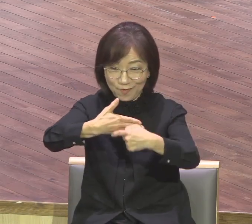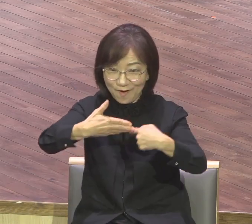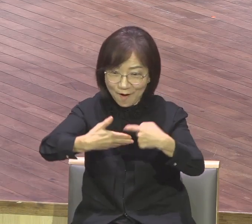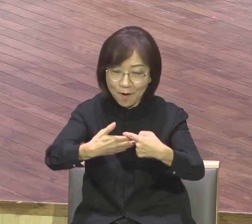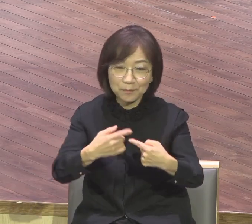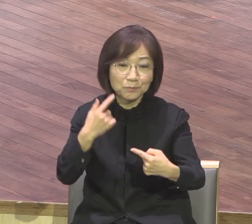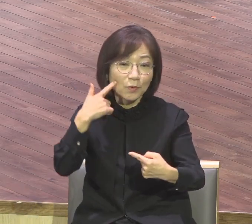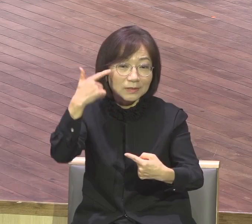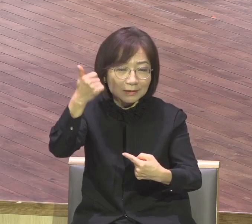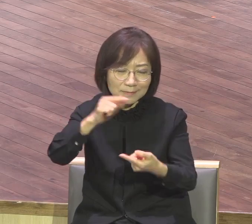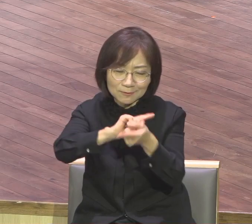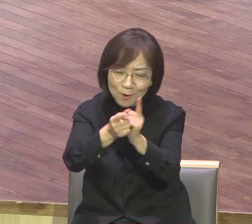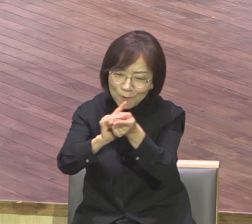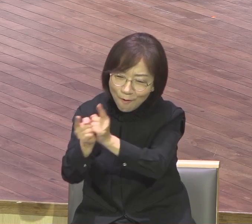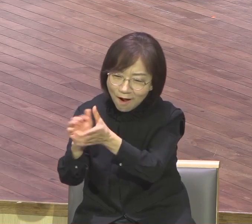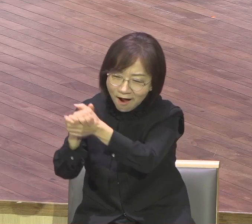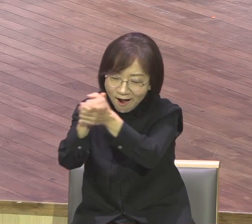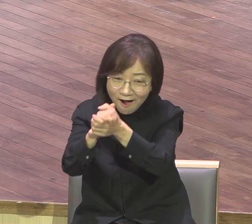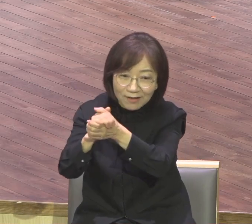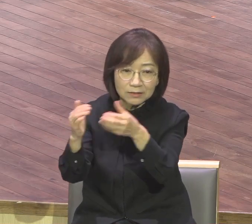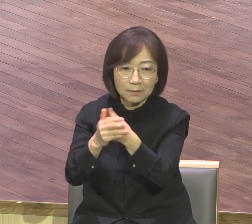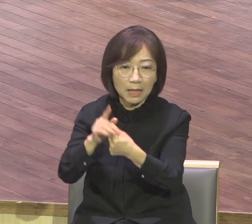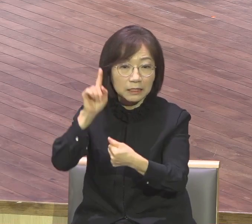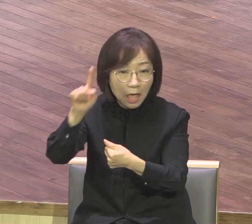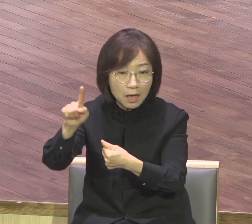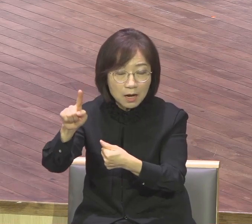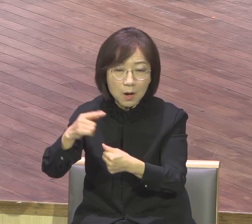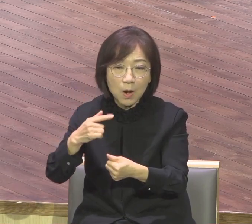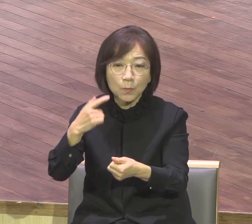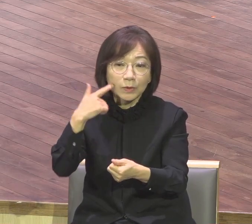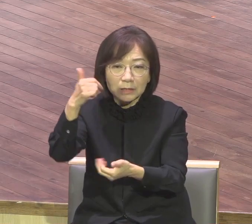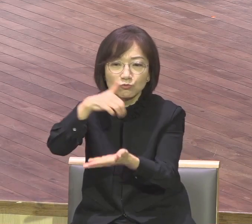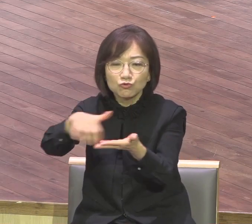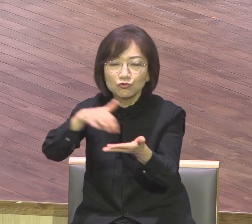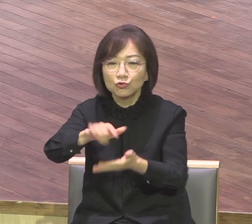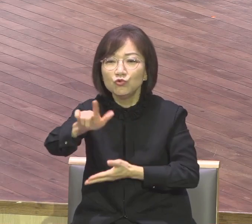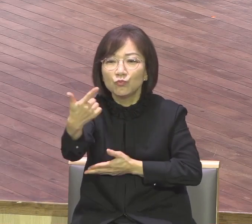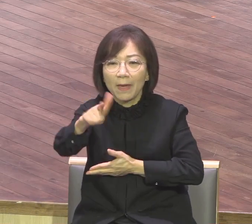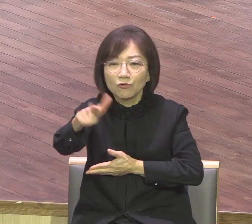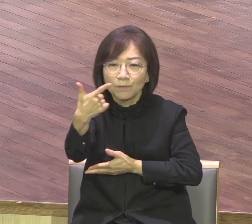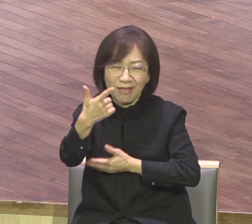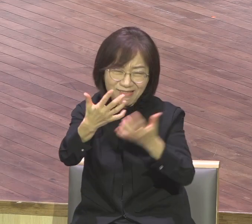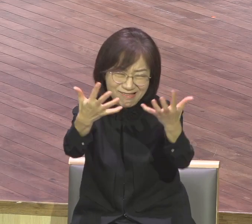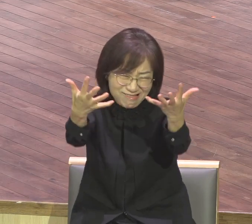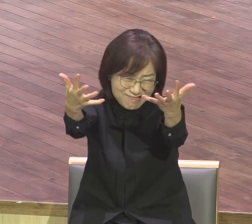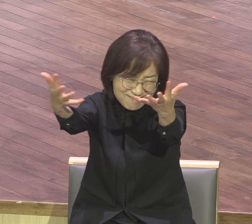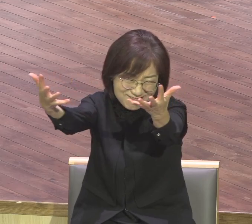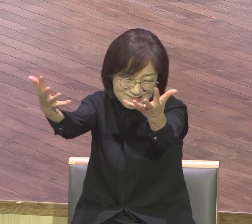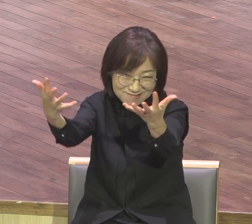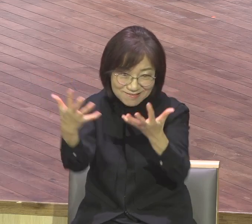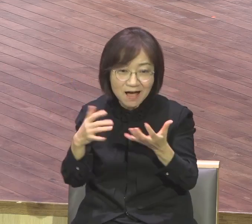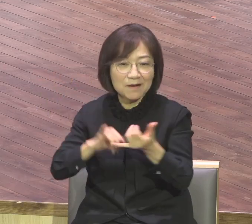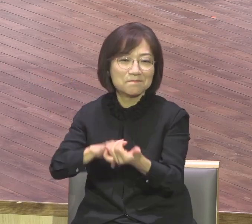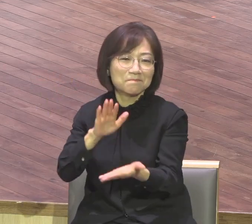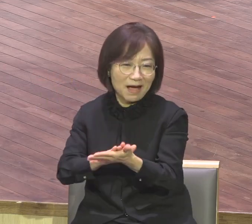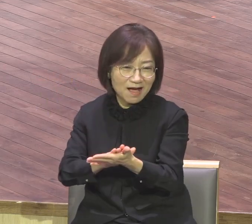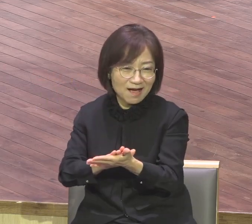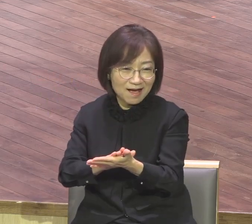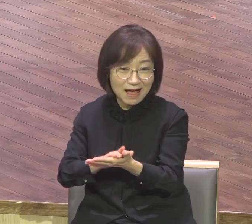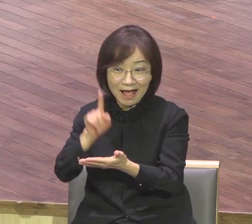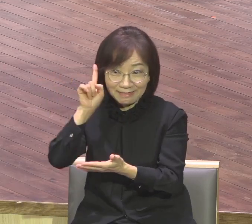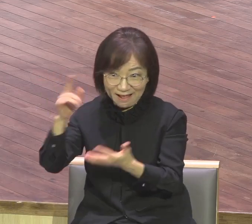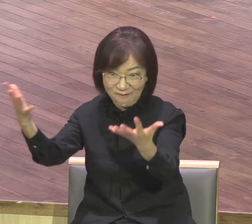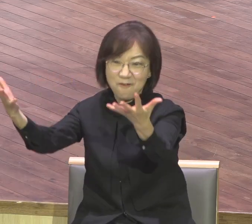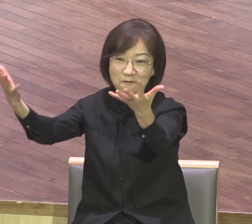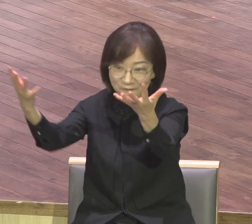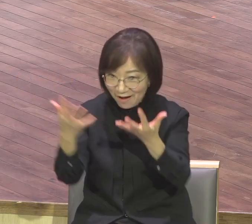있어서 내일 한 600명 목사님들 온다고 지금 계속 연락이 온다 그래요. Y tiene buenas relaciones con los pastores y mañana está viniendo en la conferencia más